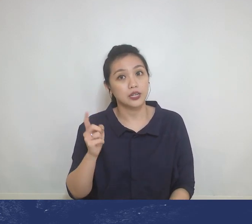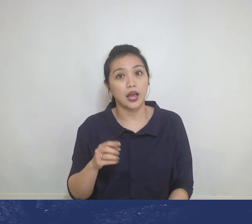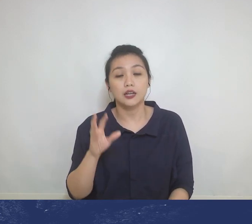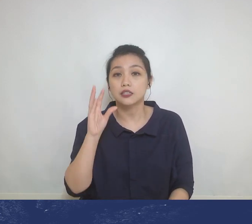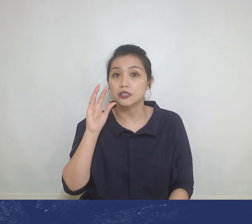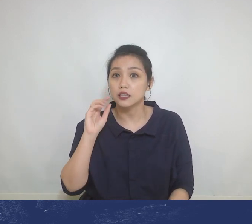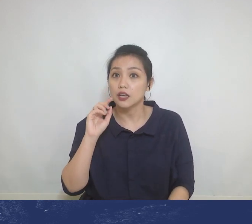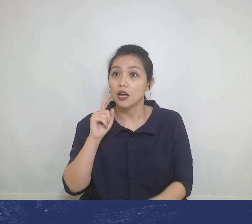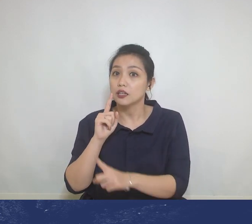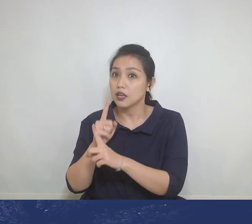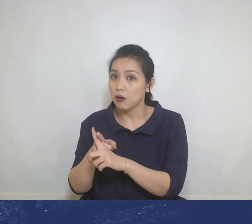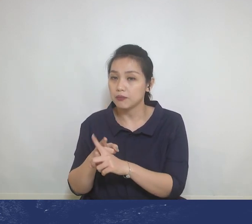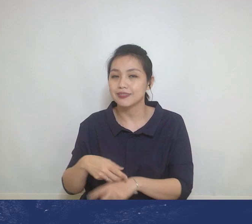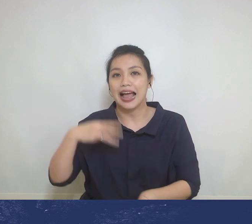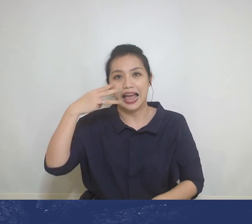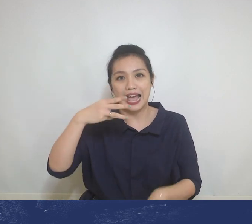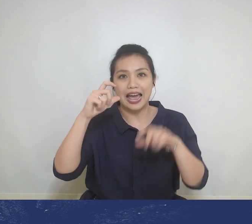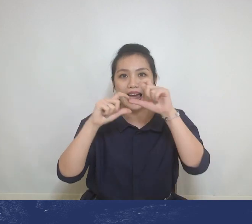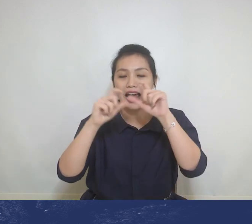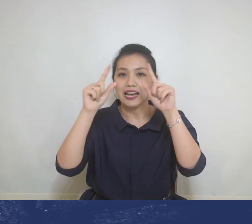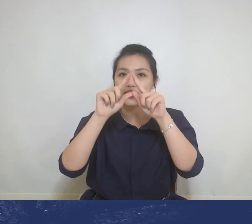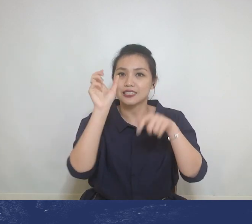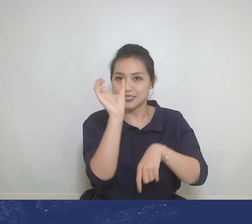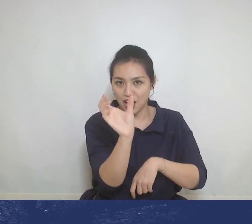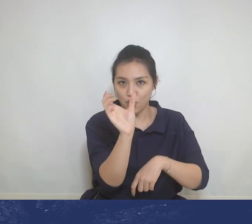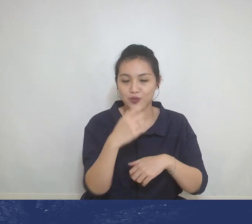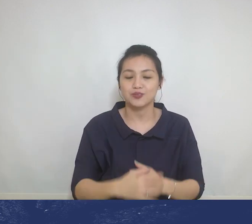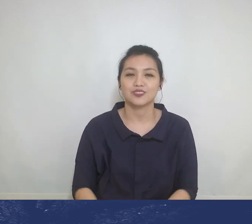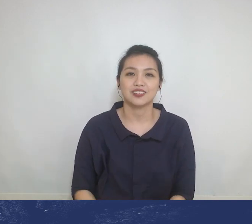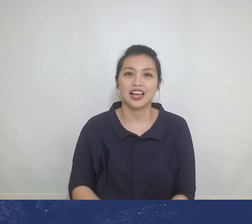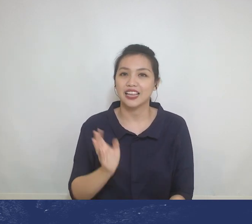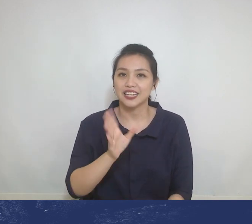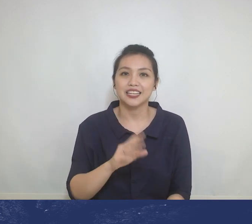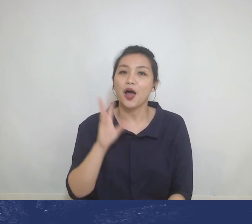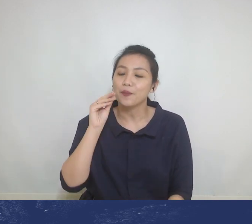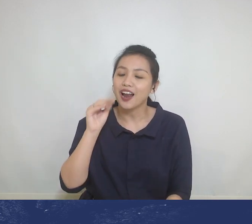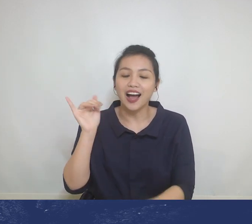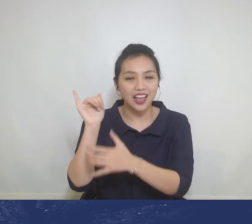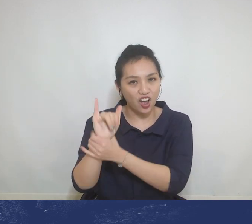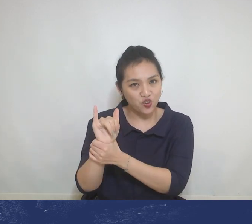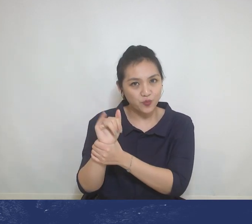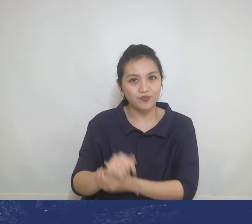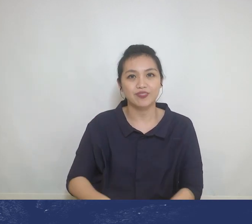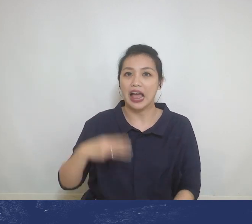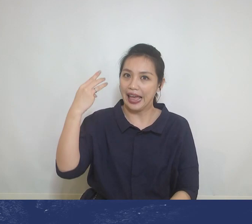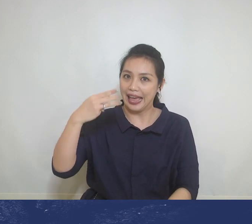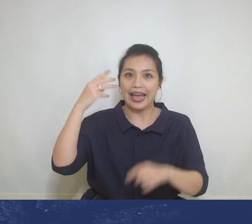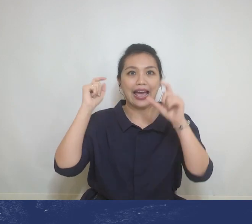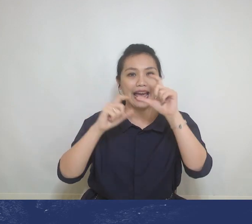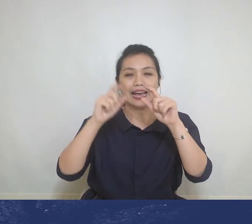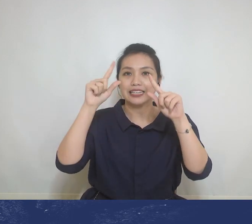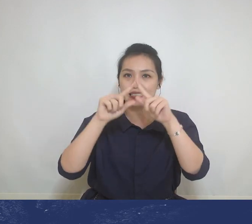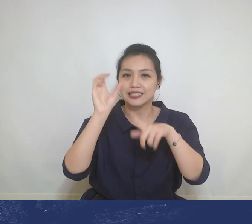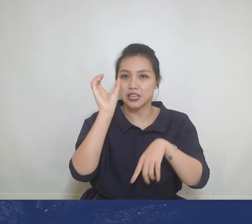apa? Esau. Dia enggak ngaku. Dia enggak ngaku dia Yakub. Dia ngakunya dia Esau.